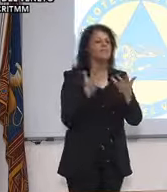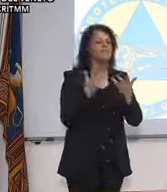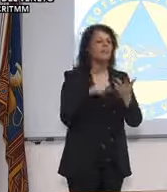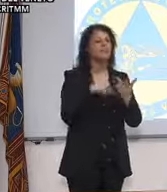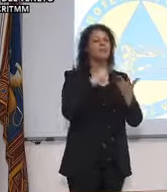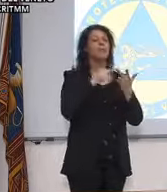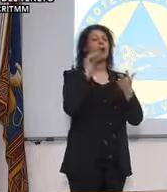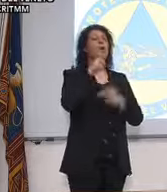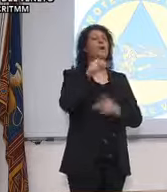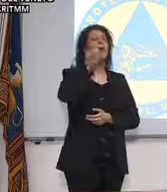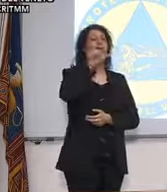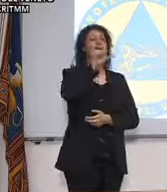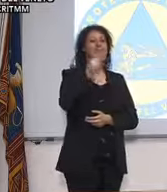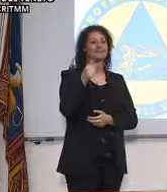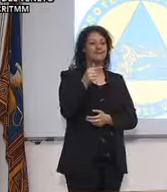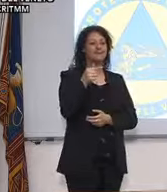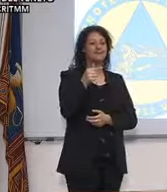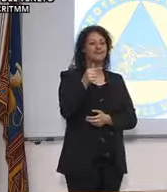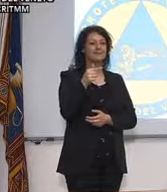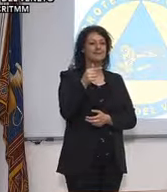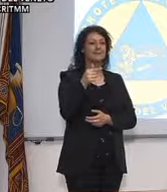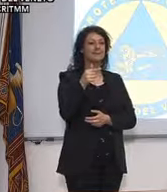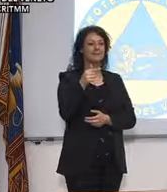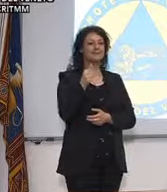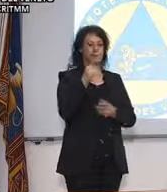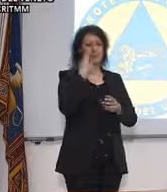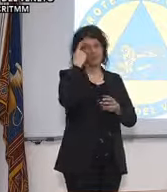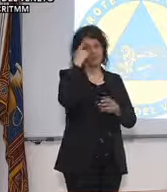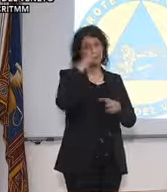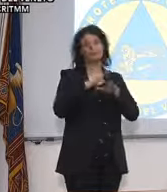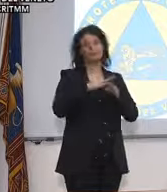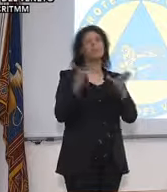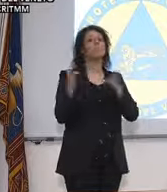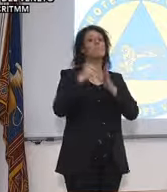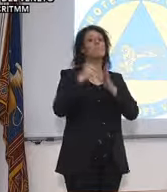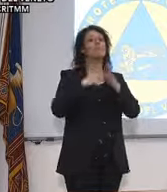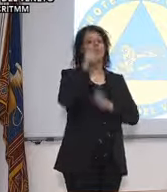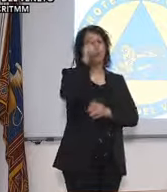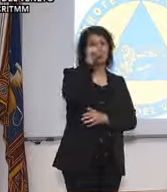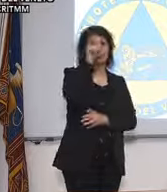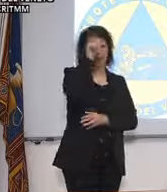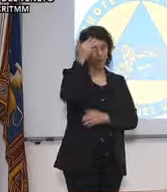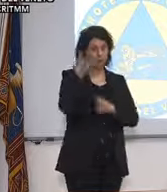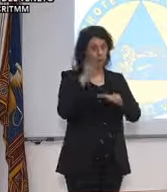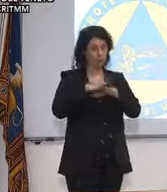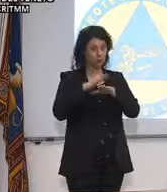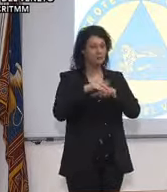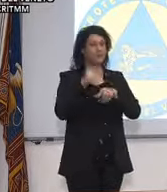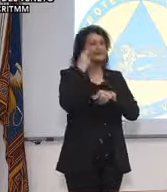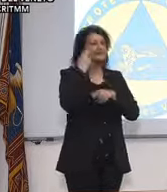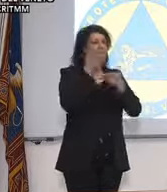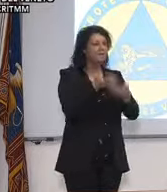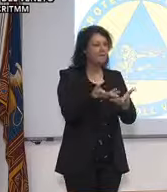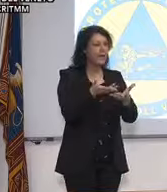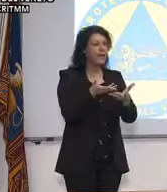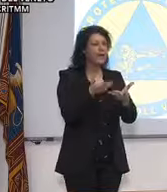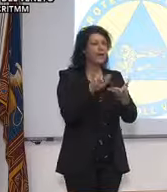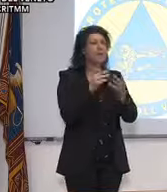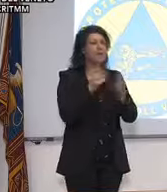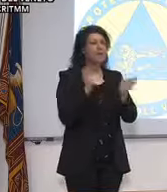fare alcune associazioni sportive che hanno potuto durare soprattutto il mese di luglio e di agosto. Stiamo cercando di mettere insieme un po' tutta, diciamo,